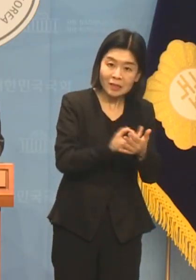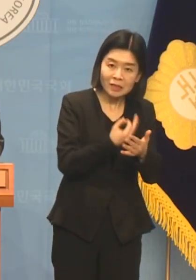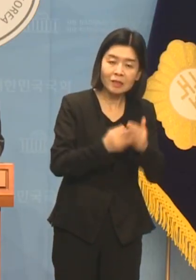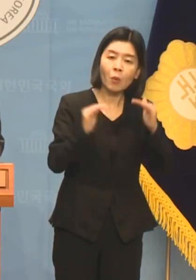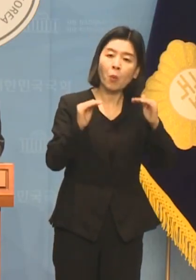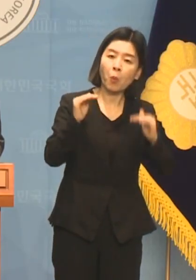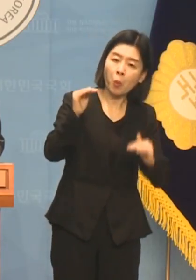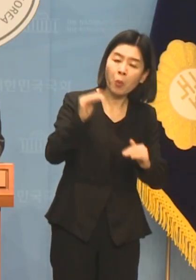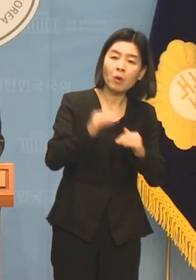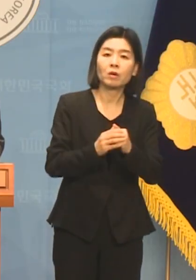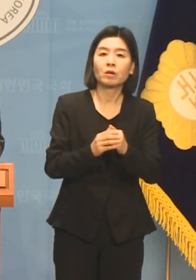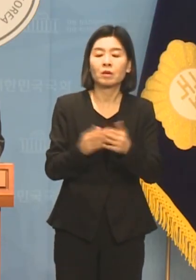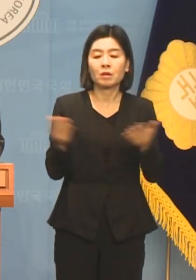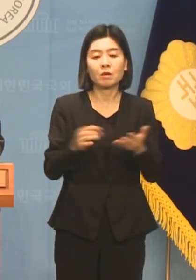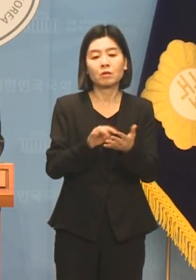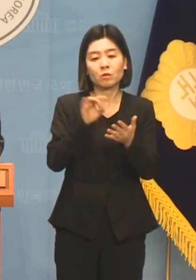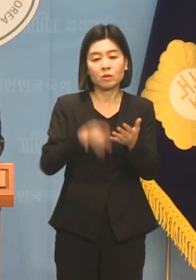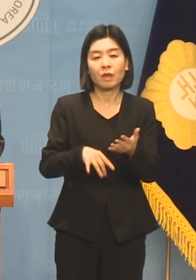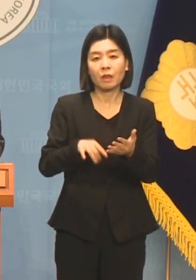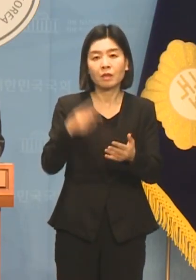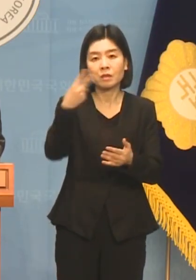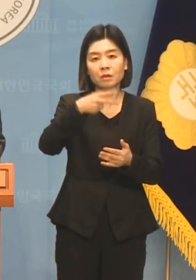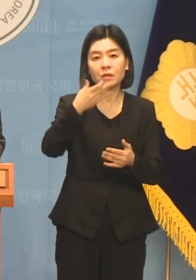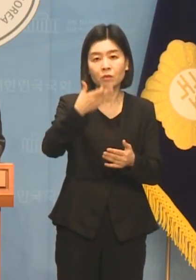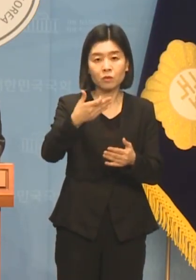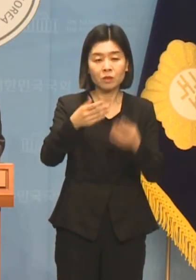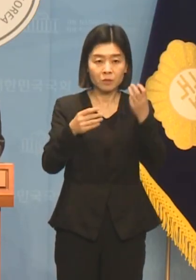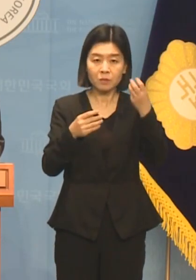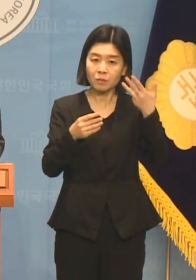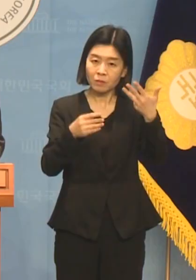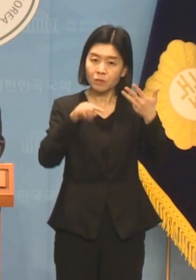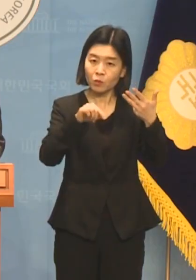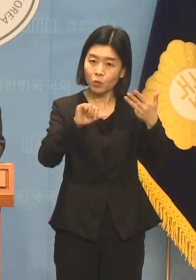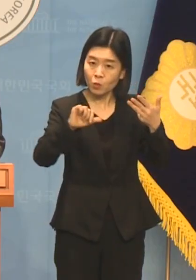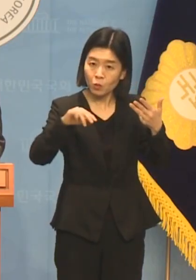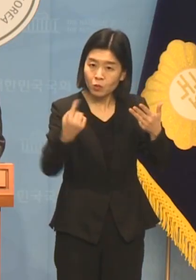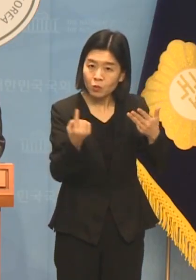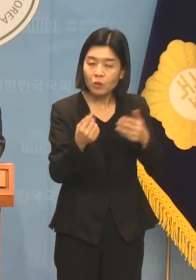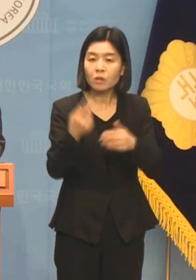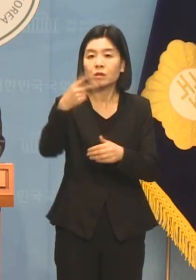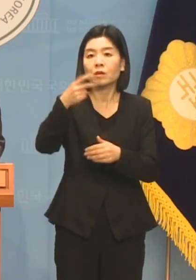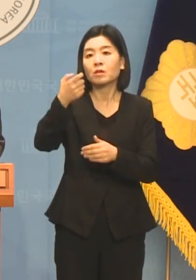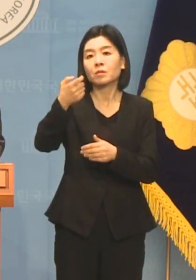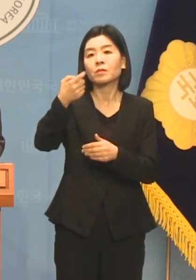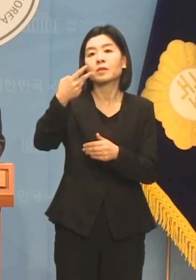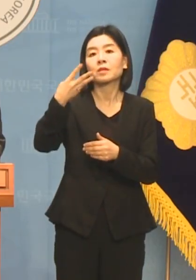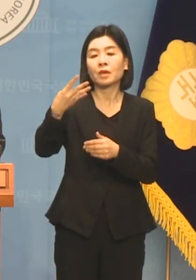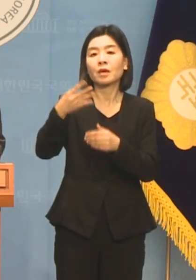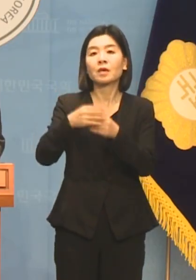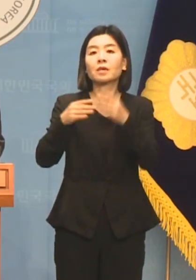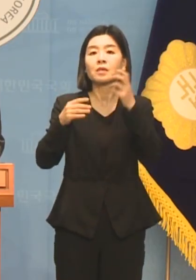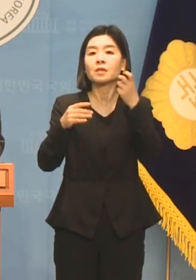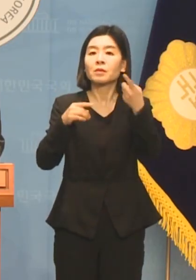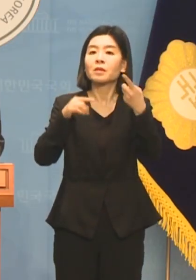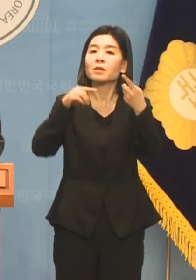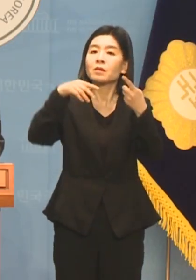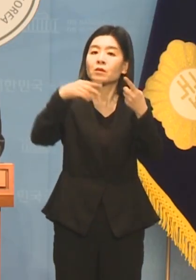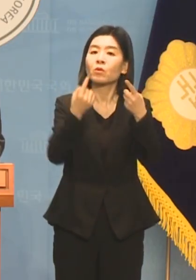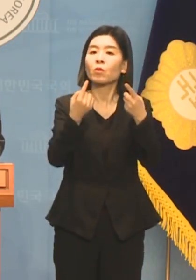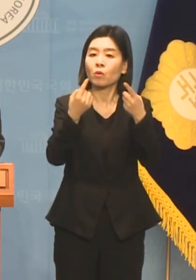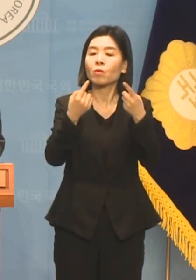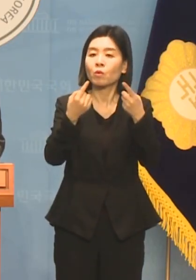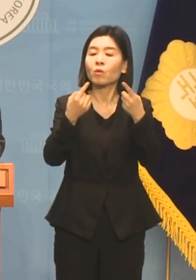반면 근로소득세수는 2019년 38.5조 원에서 2024년 61.5조 원으로 계속